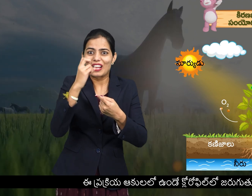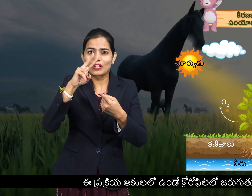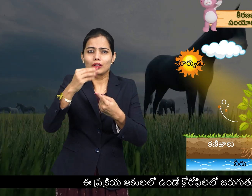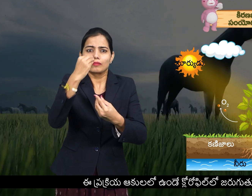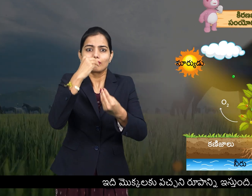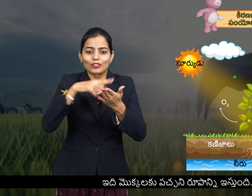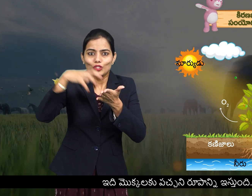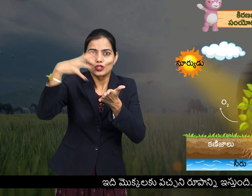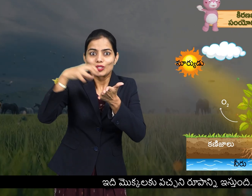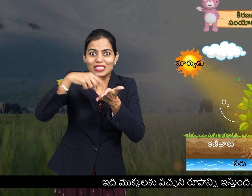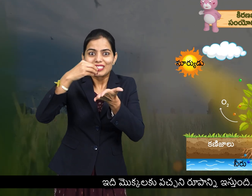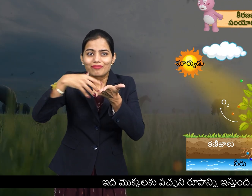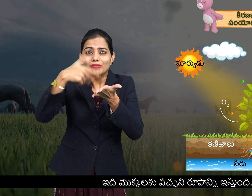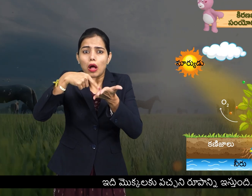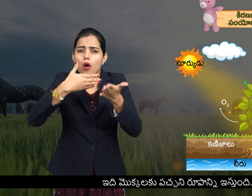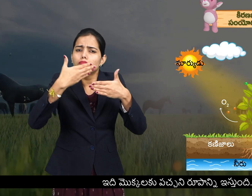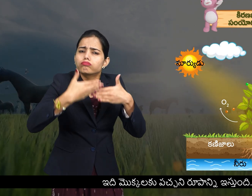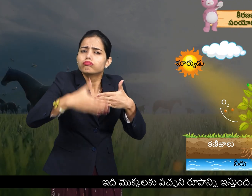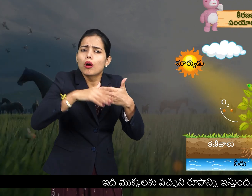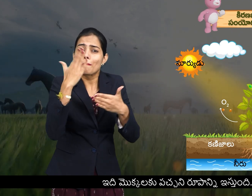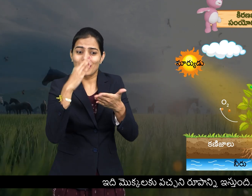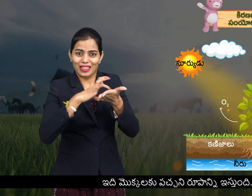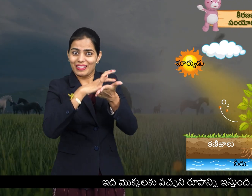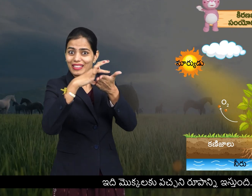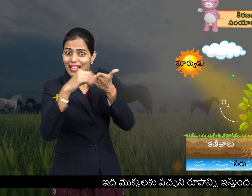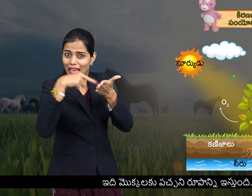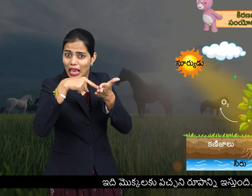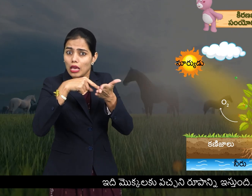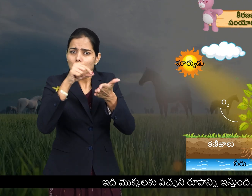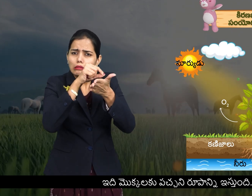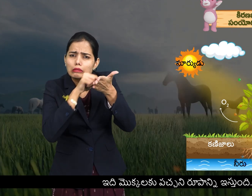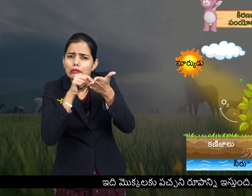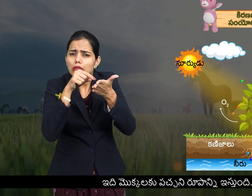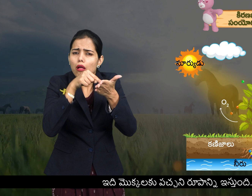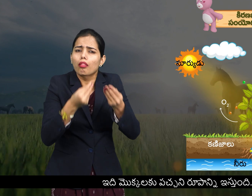జరుగుతుంది. ఇది మొక్కలకు పచ్చని రూపాన్ని ఇస్తుంది.